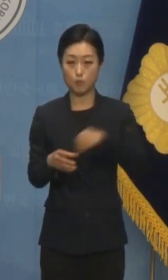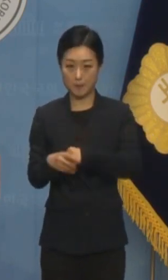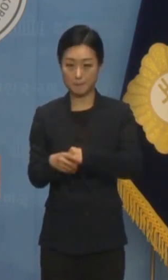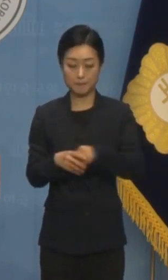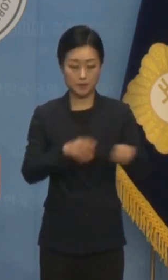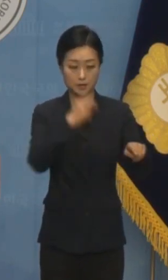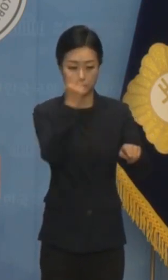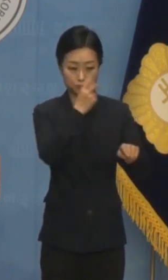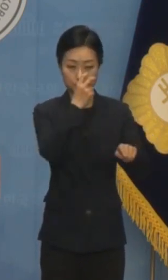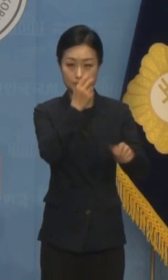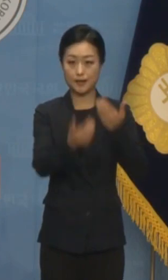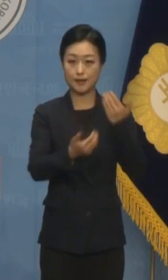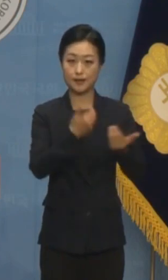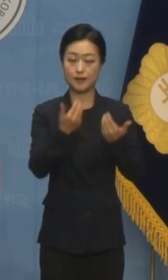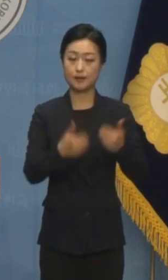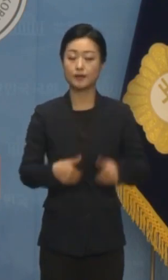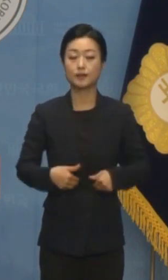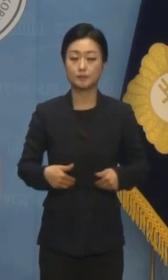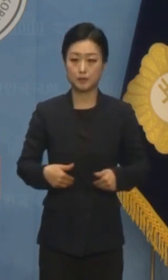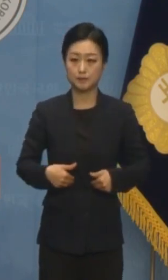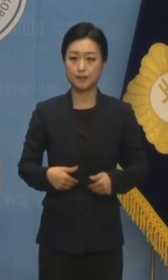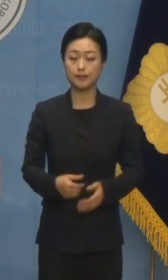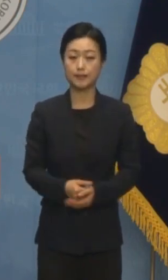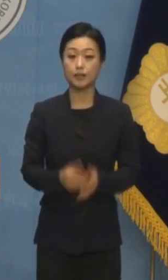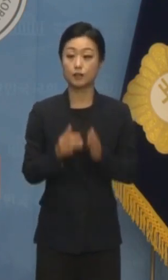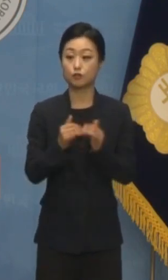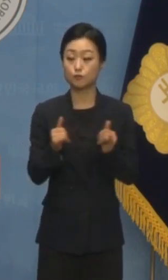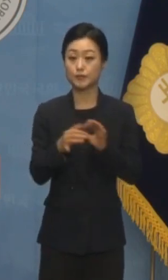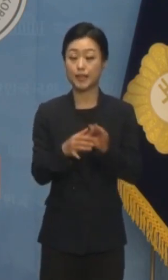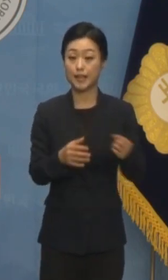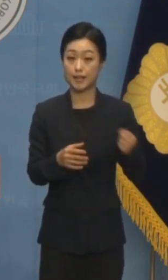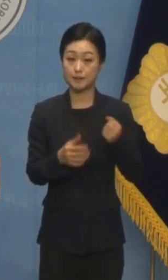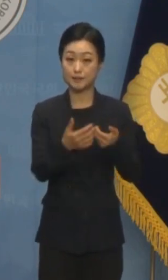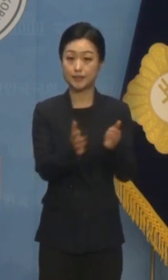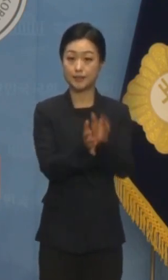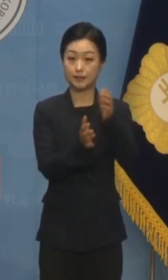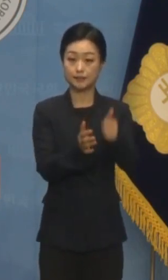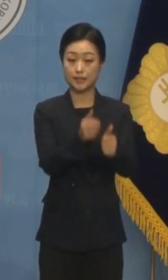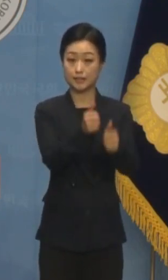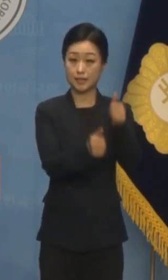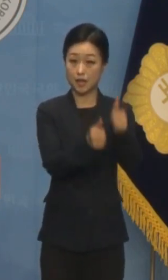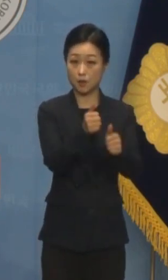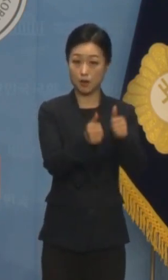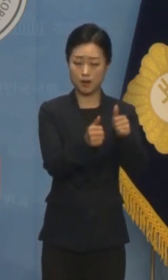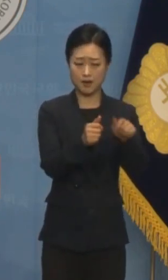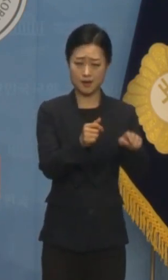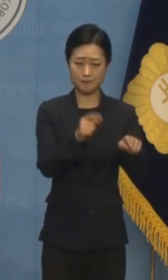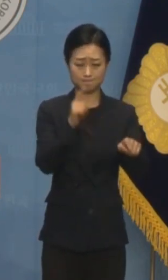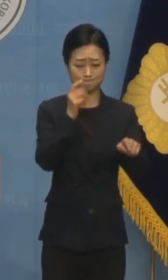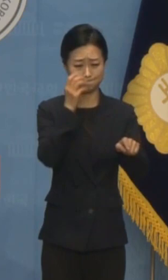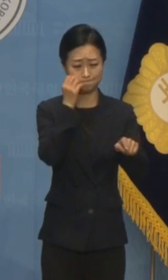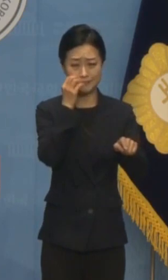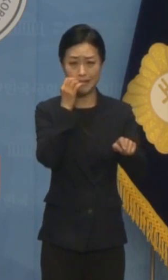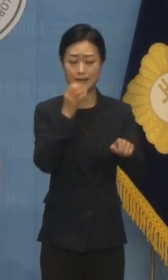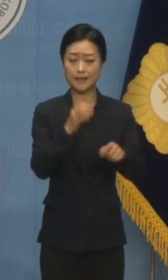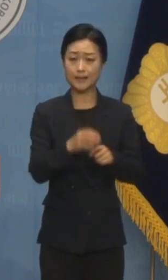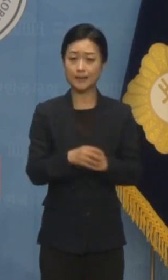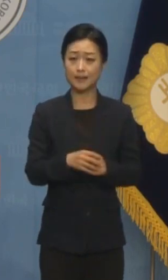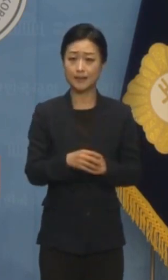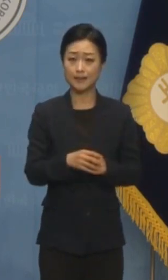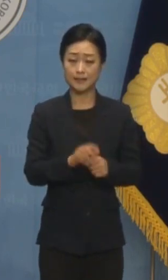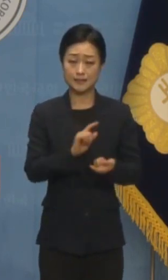끝까지 밝혀낼 것입니다. 국민의힘 전당대회가 점입 가경입니다.